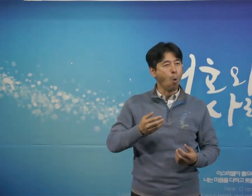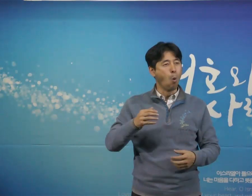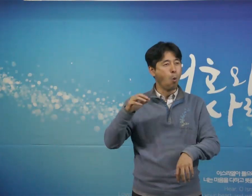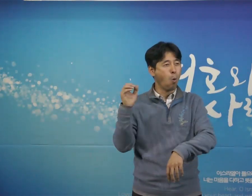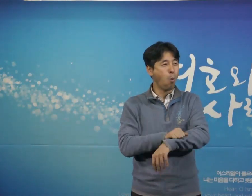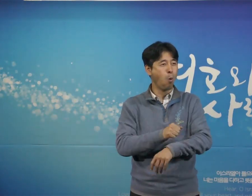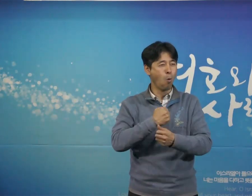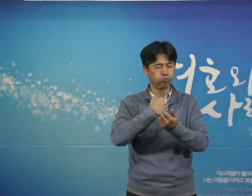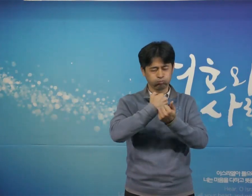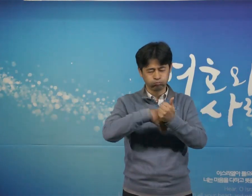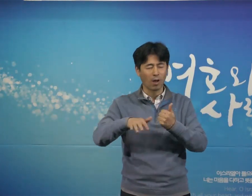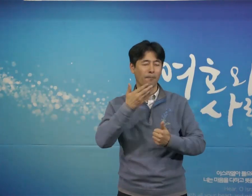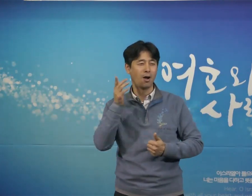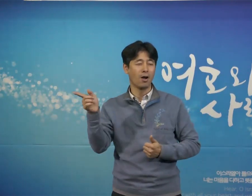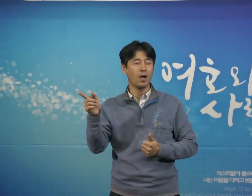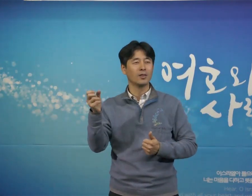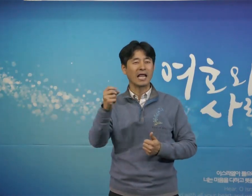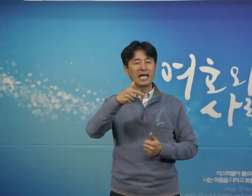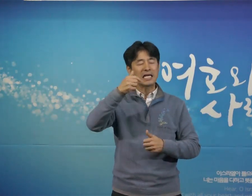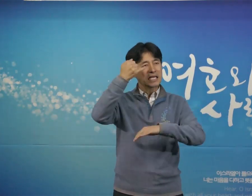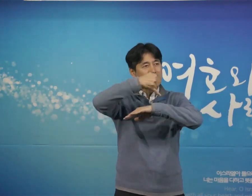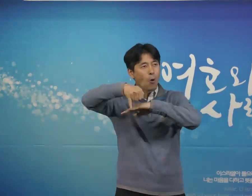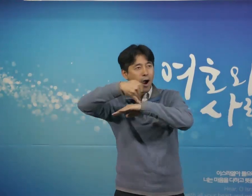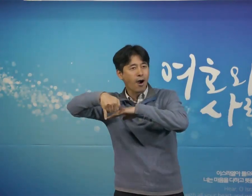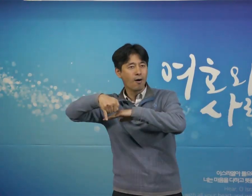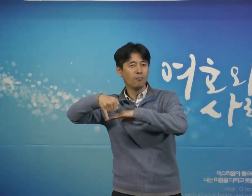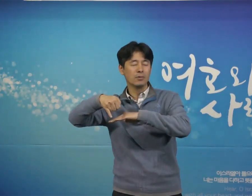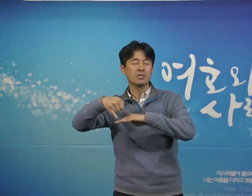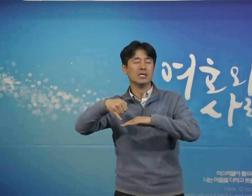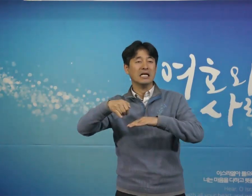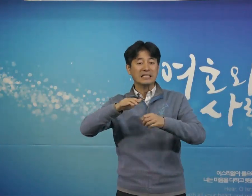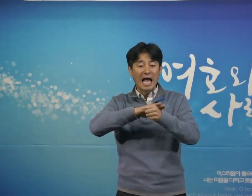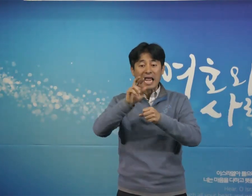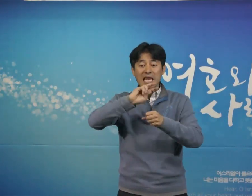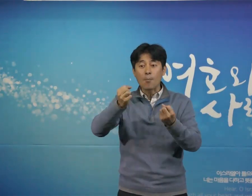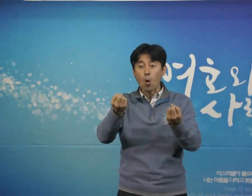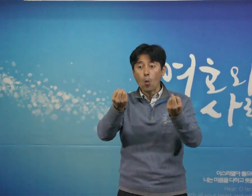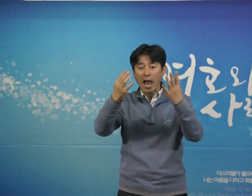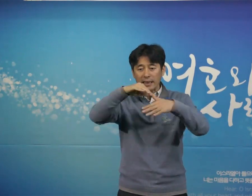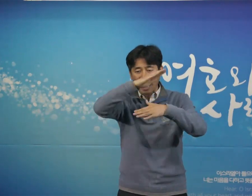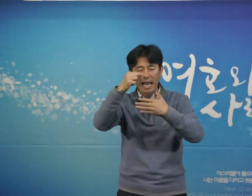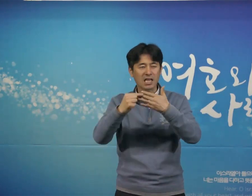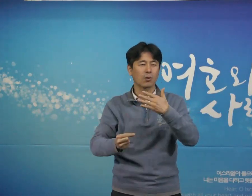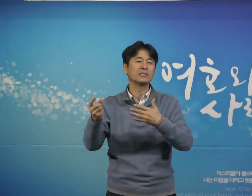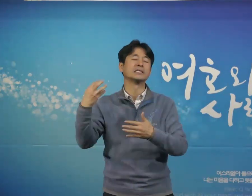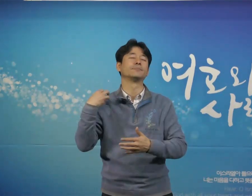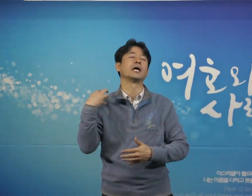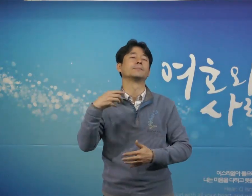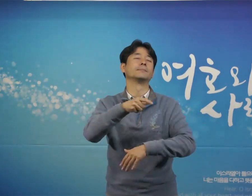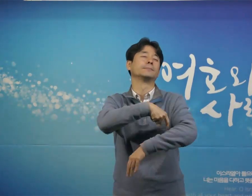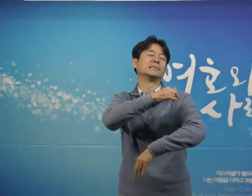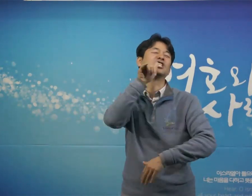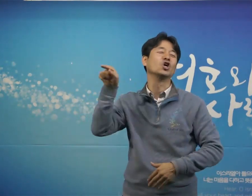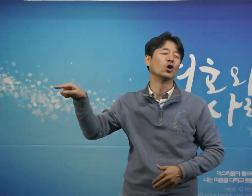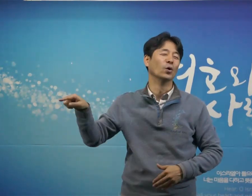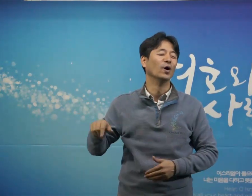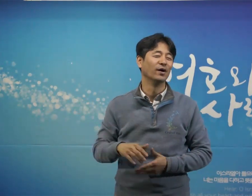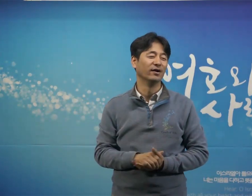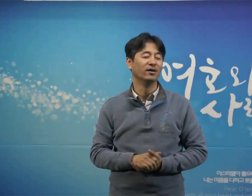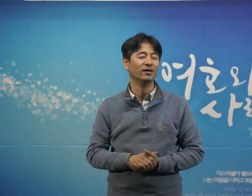기타도 가능하셨고 정말 여러 가지 다양하게 가능했는데 여러 가지 기획도 잘하고 그 이제 사랑의